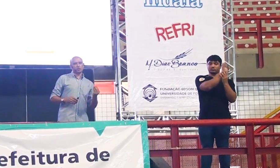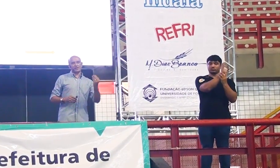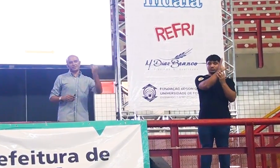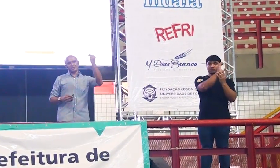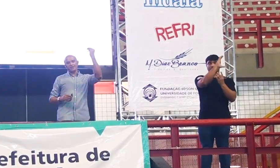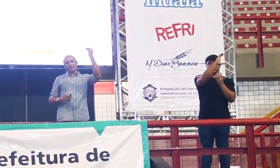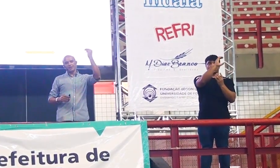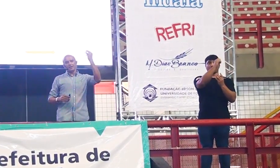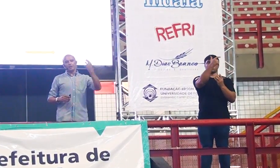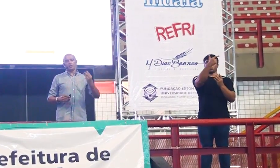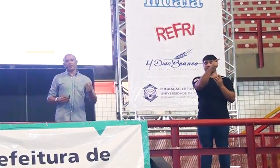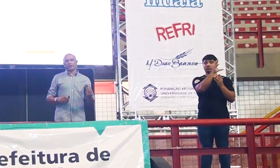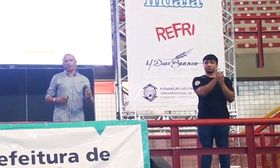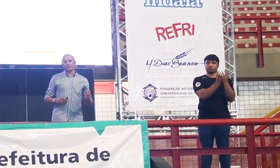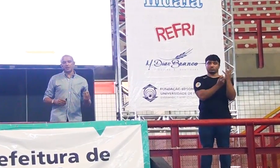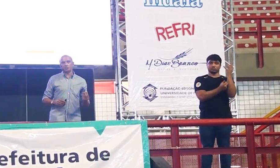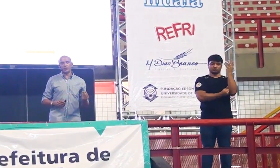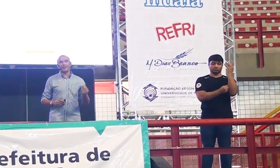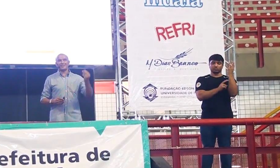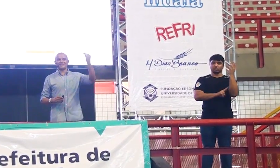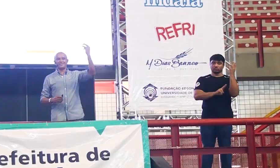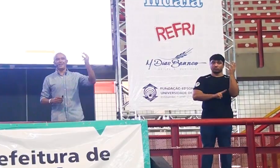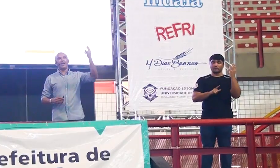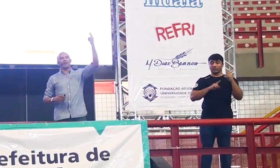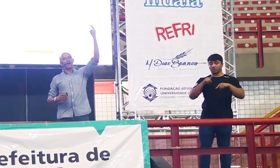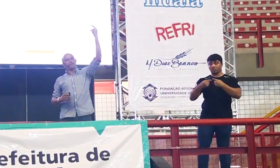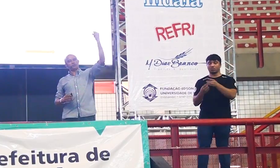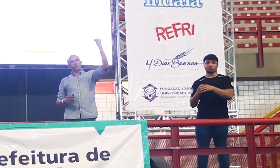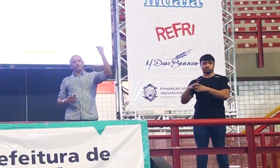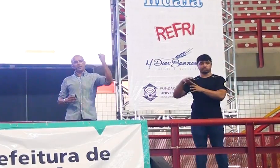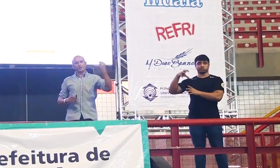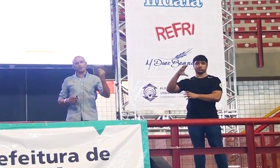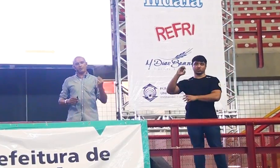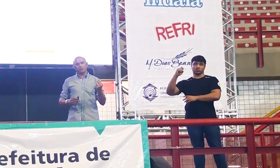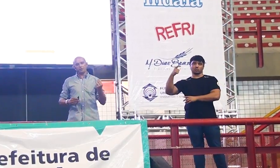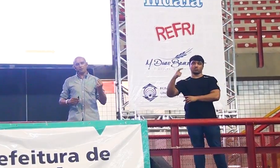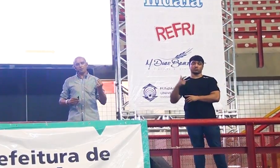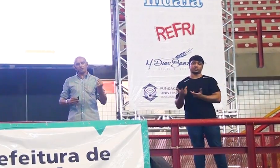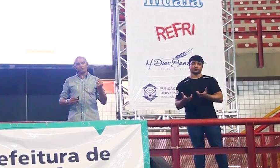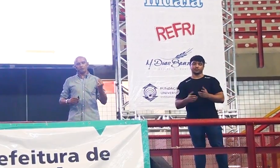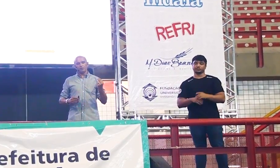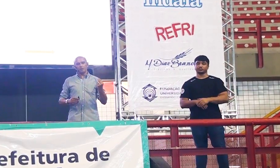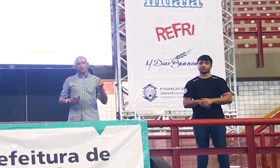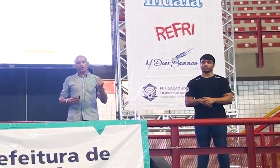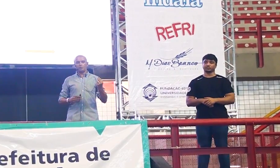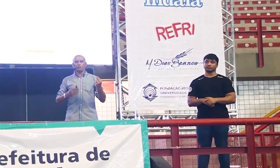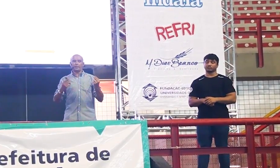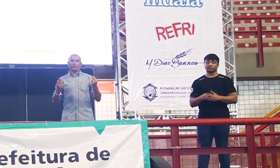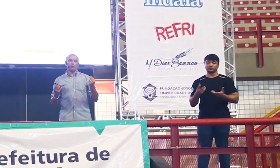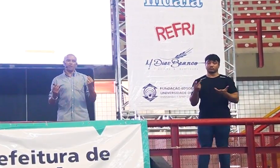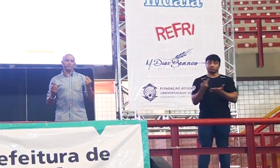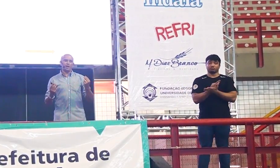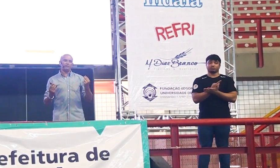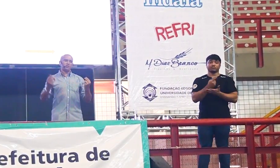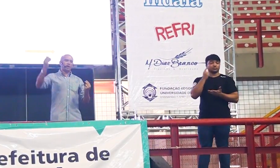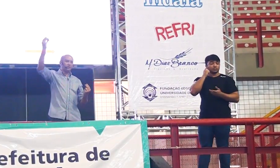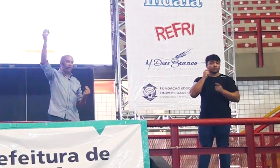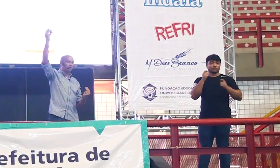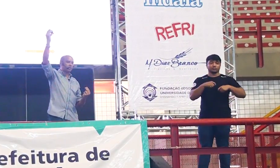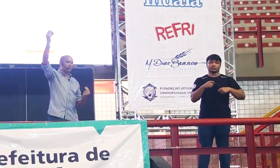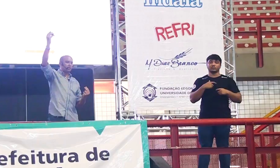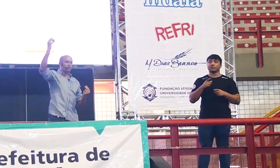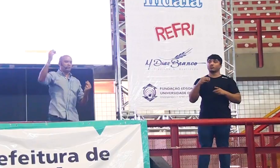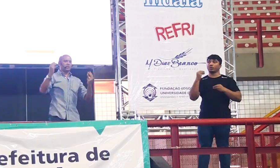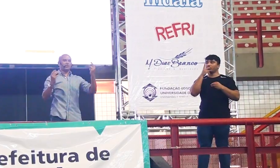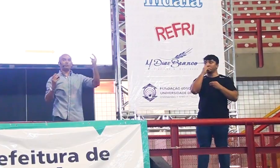cana-de-açúcar precisou crescer. Quando a cana-de-açúcar crescia, ela absorvia gás carbônico, e aí quando o etanol queimar, ele vai jogar